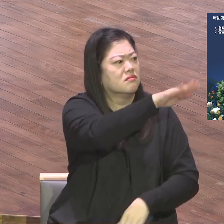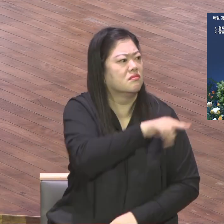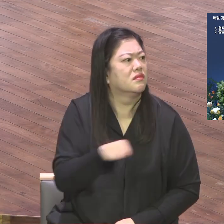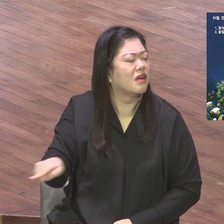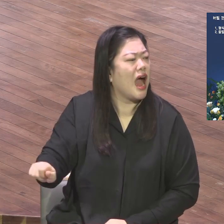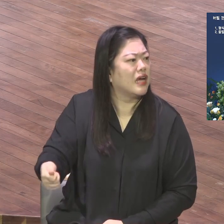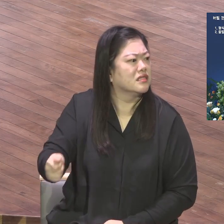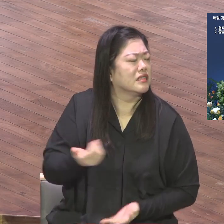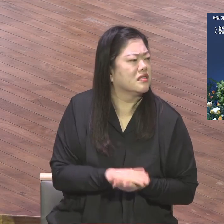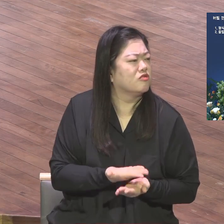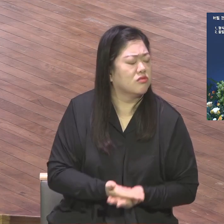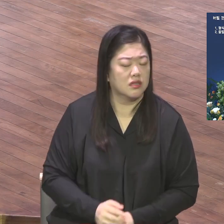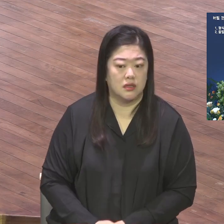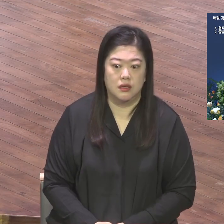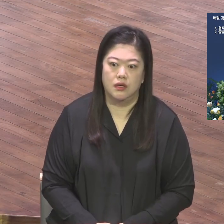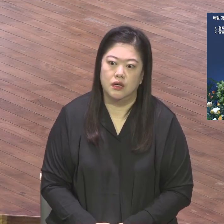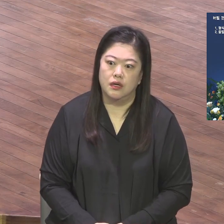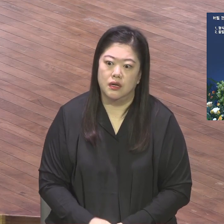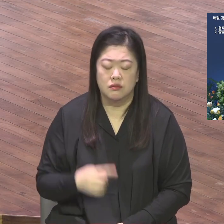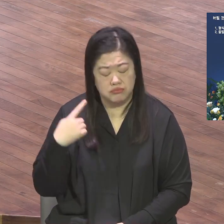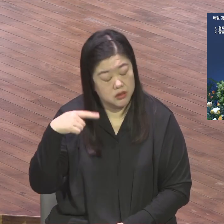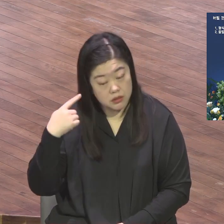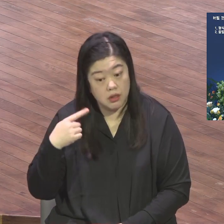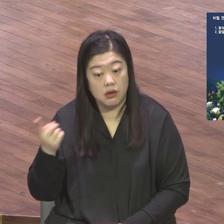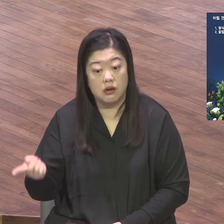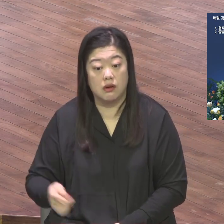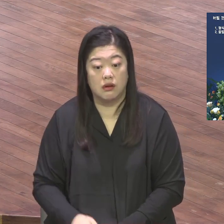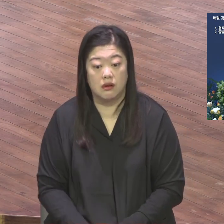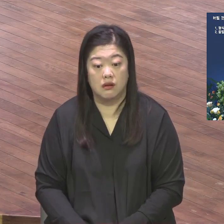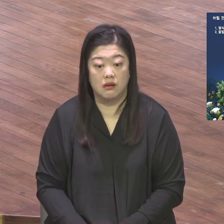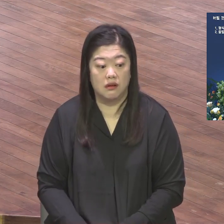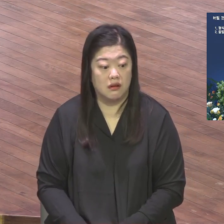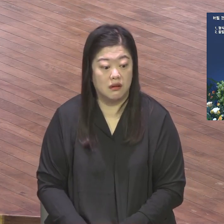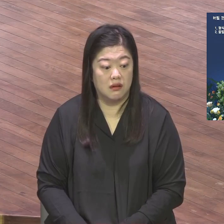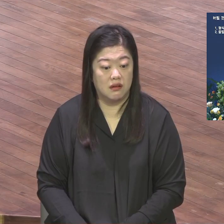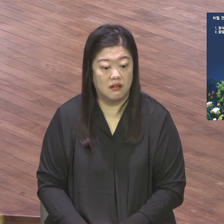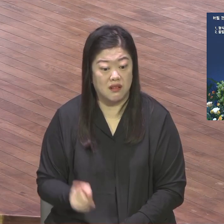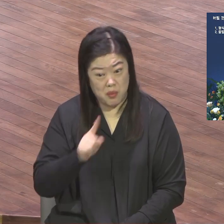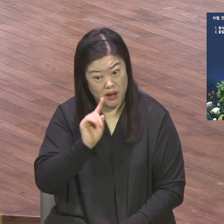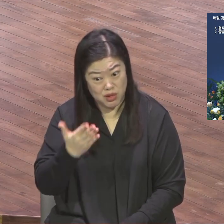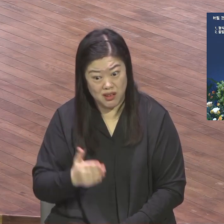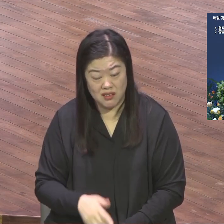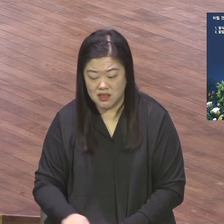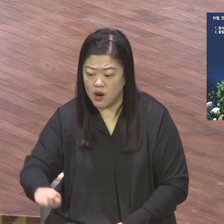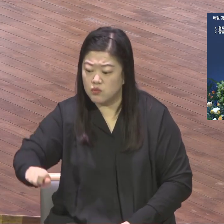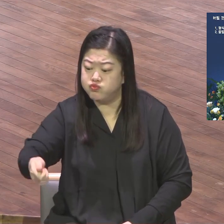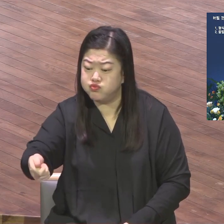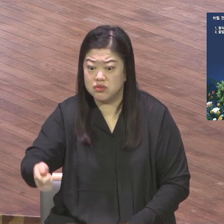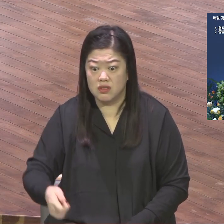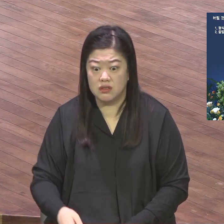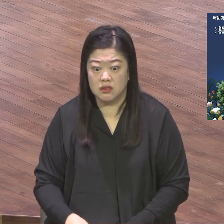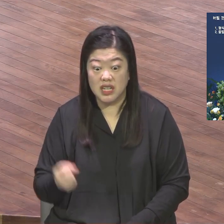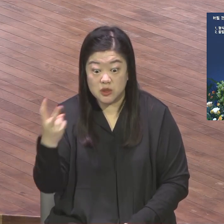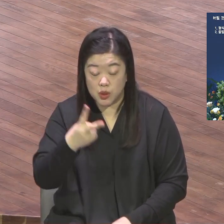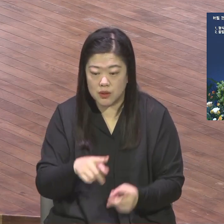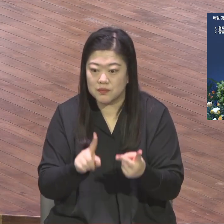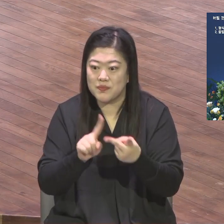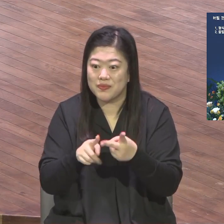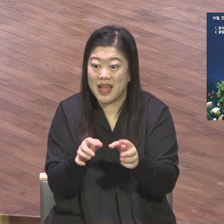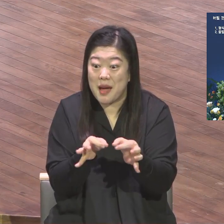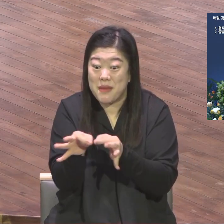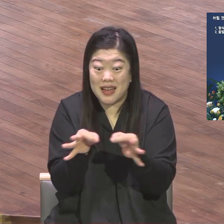돼. 주일날 땡치고 월요일 딱 땡쳐야 공부해요. 뭘 사 먹었다 죽는 거요.